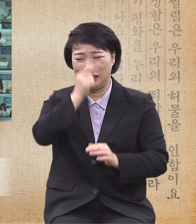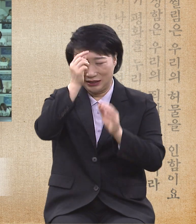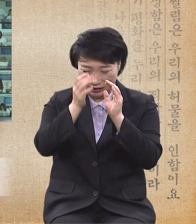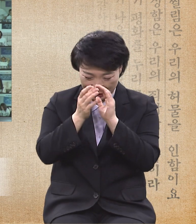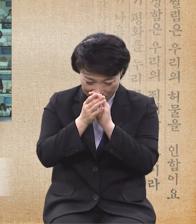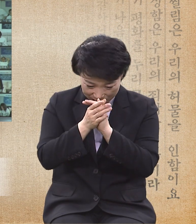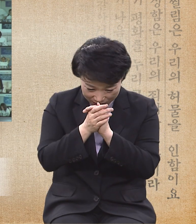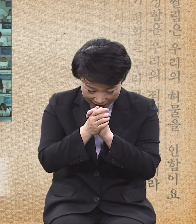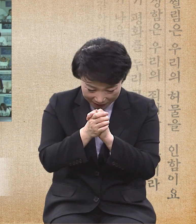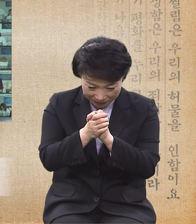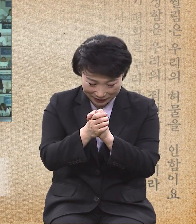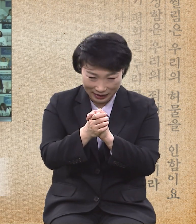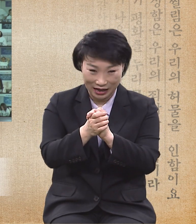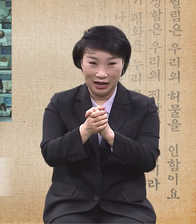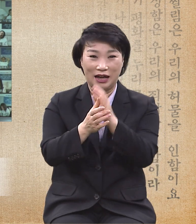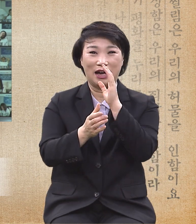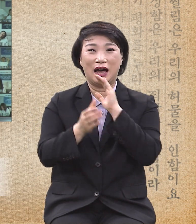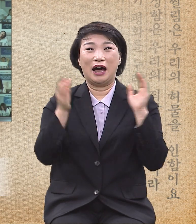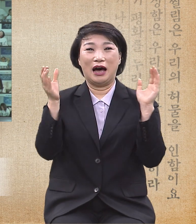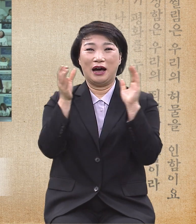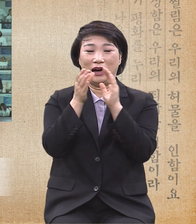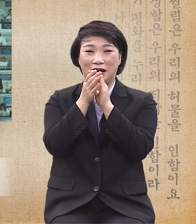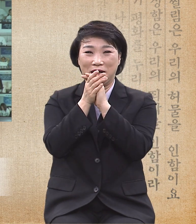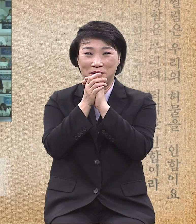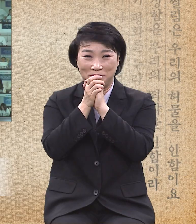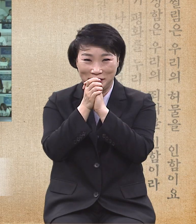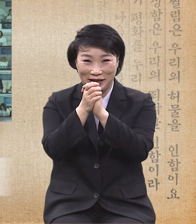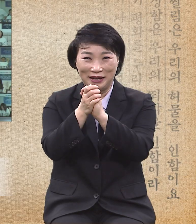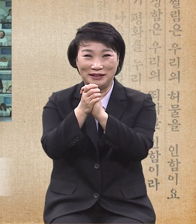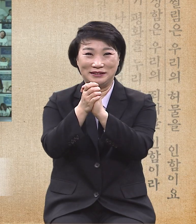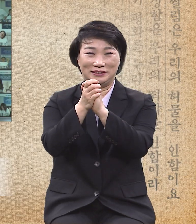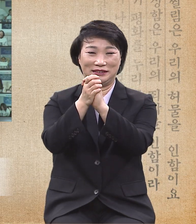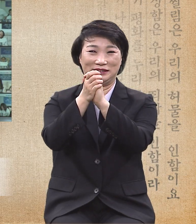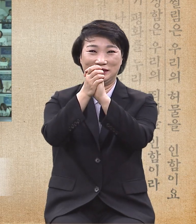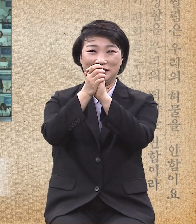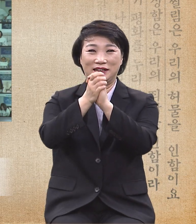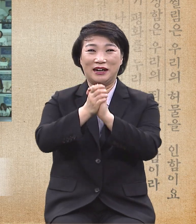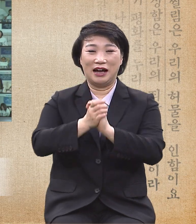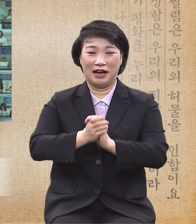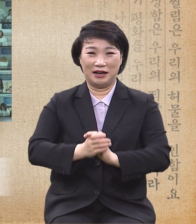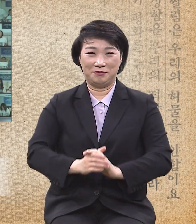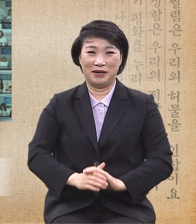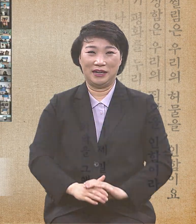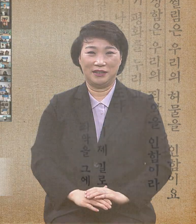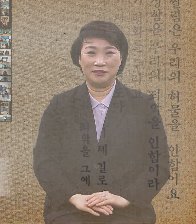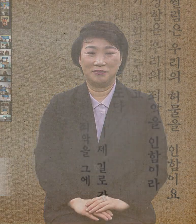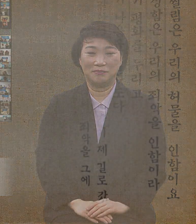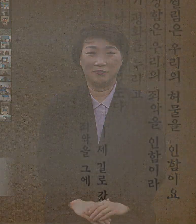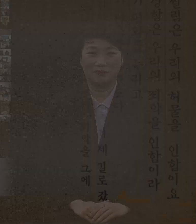예수님 이름으로 기도드리옵나이다. 아멘.